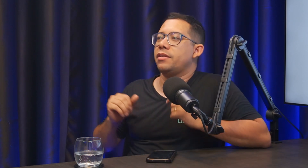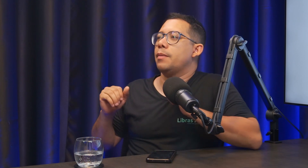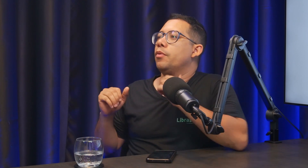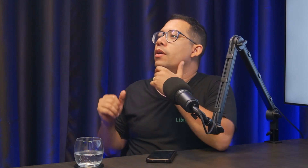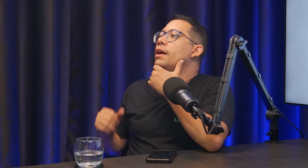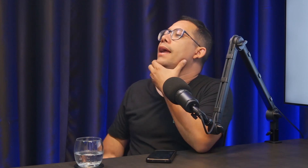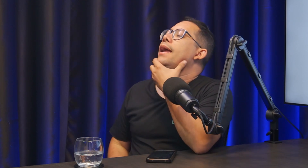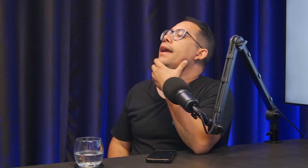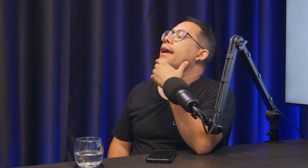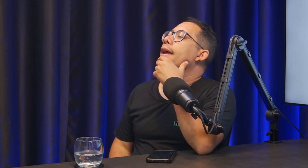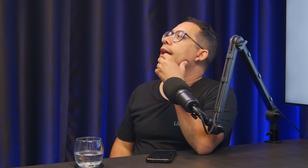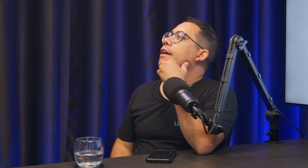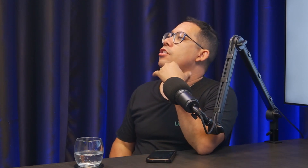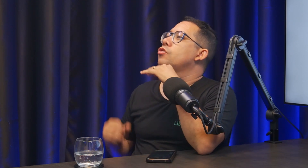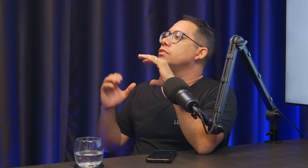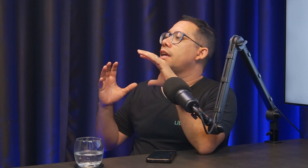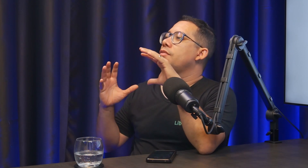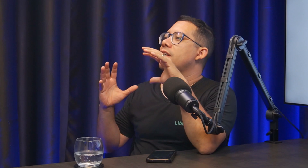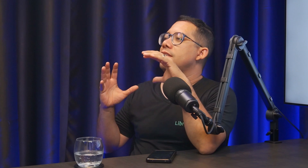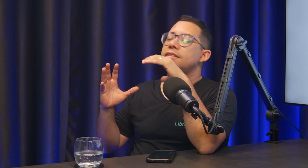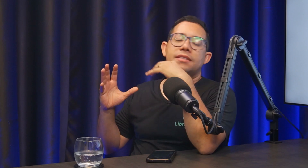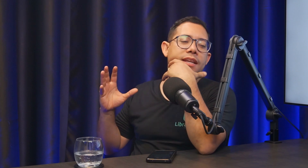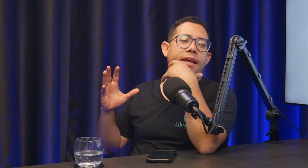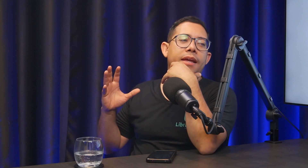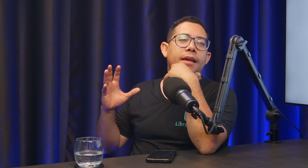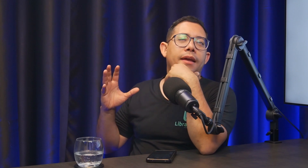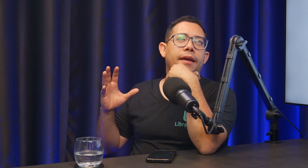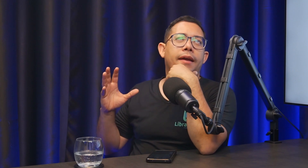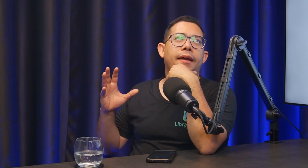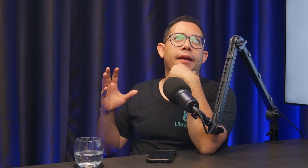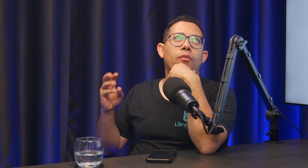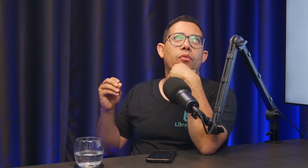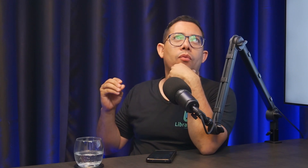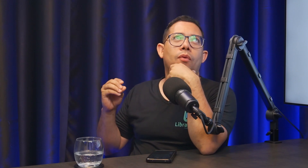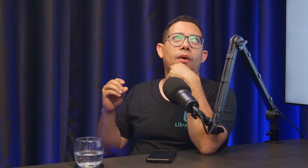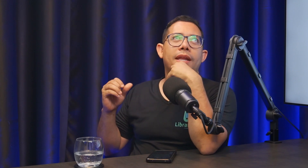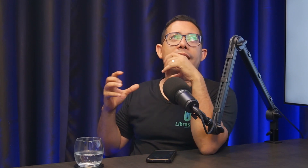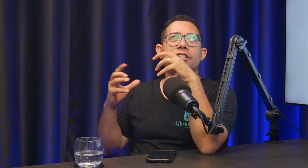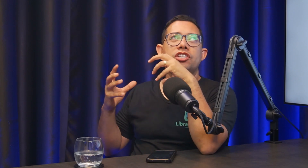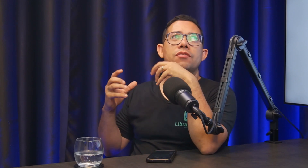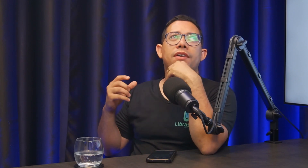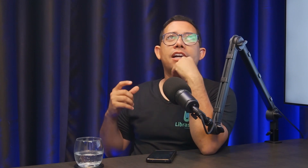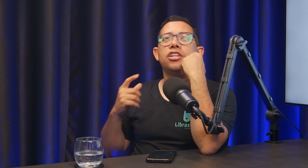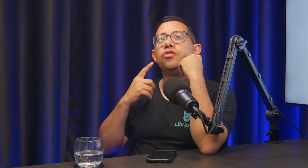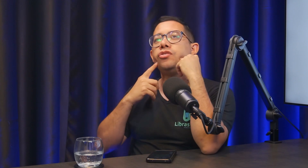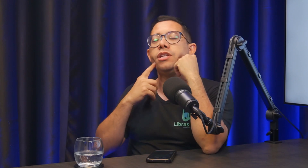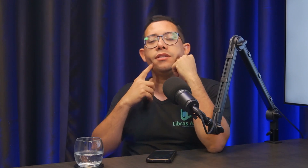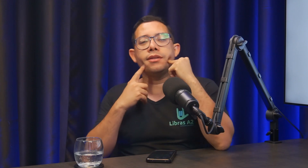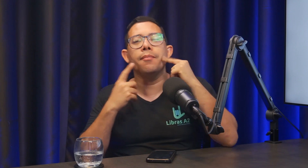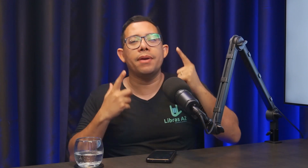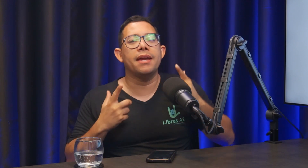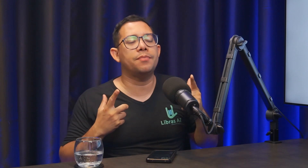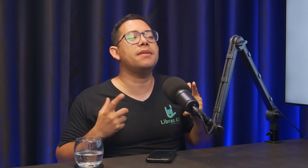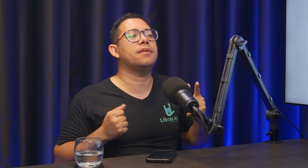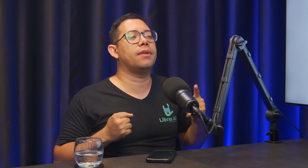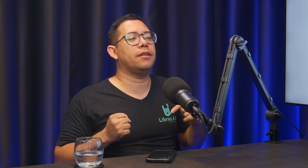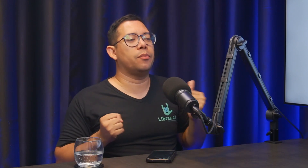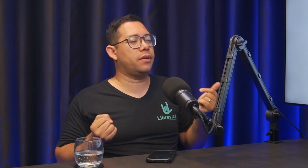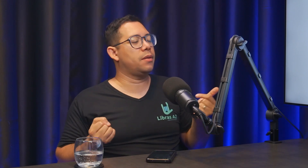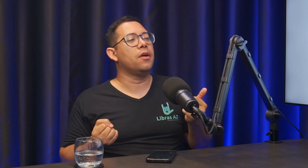exemplo, a gente consegue fazer assim, né? A negativa, a gente utiliza também a expressão, né? Então, por exemplo, vamos